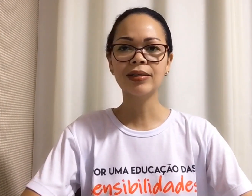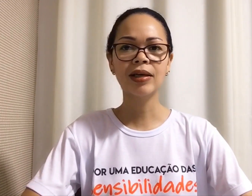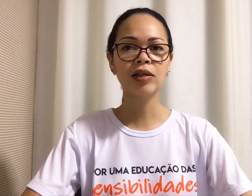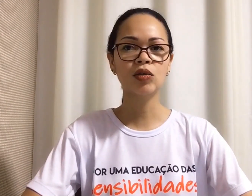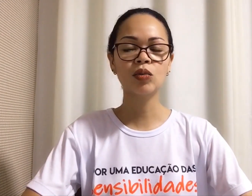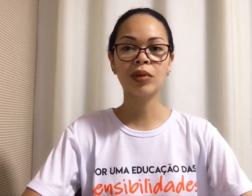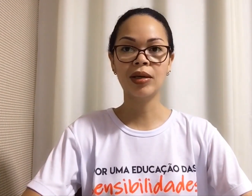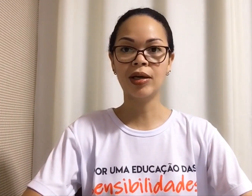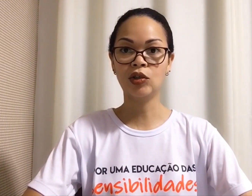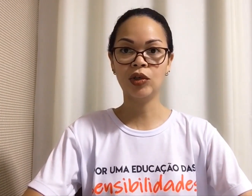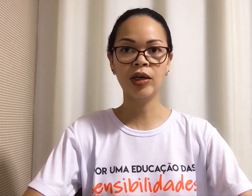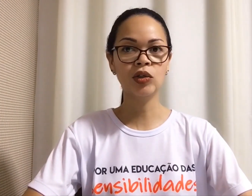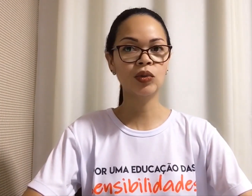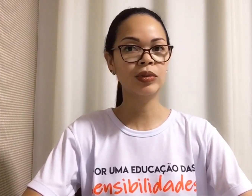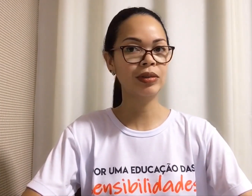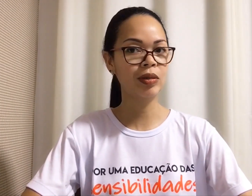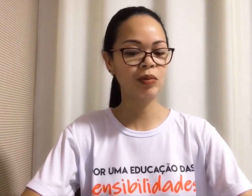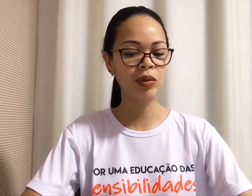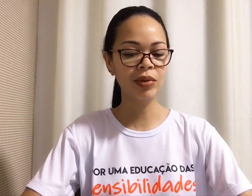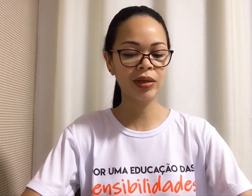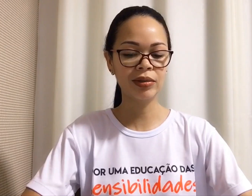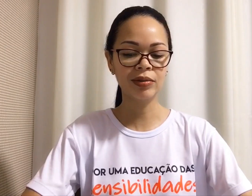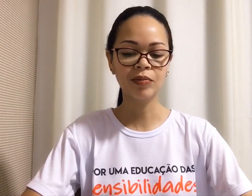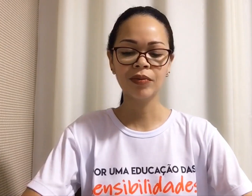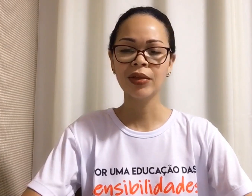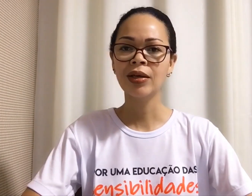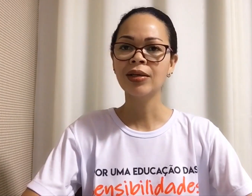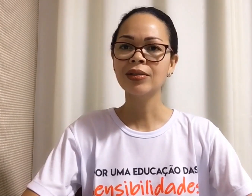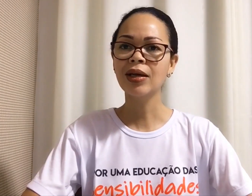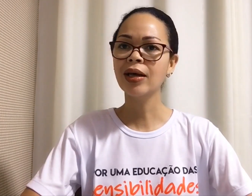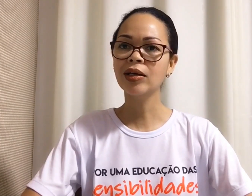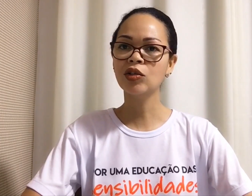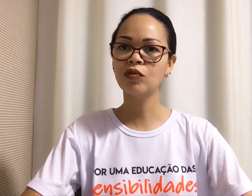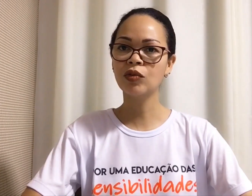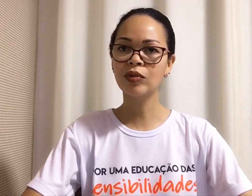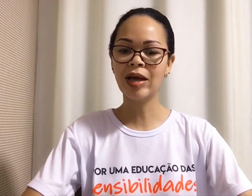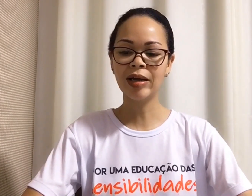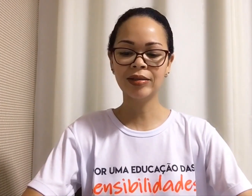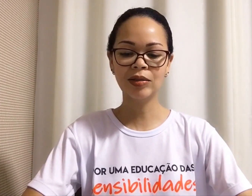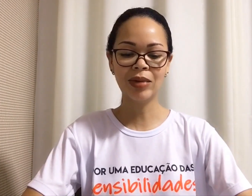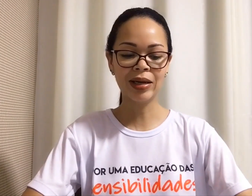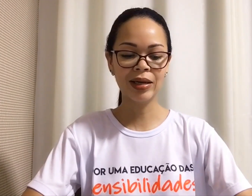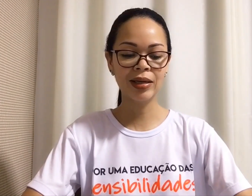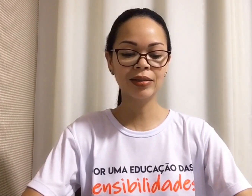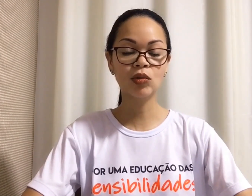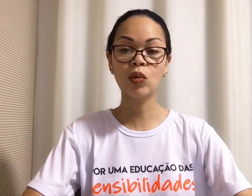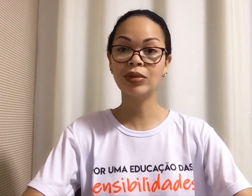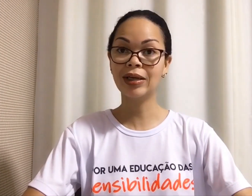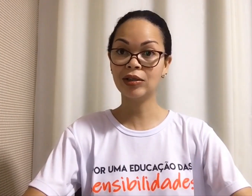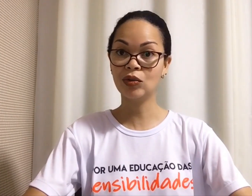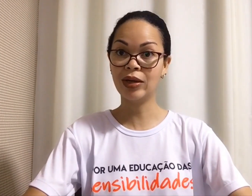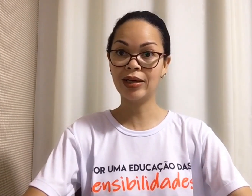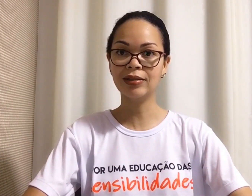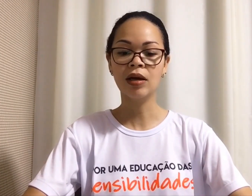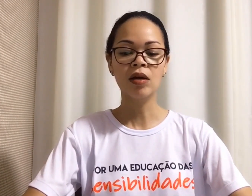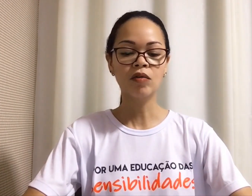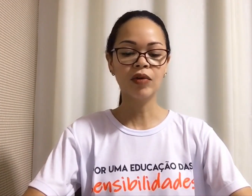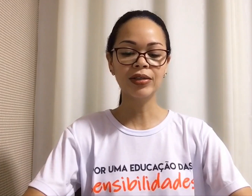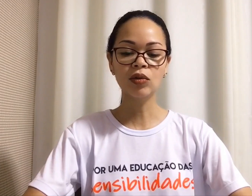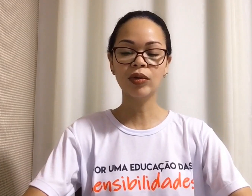se resumem a gestos e mímicas? Será que as dificuldades e barreiras comunicacionais fazem com